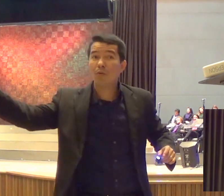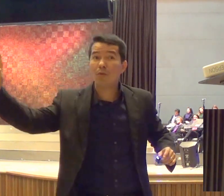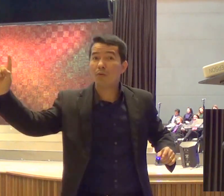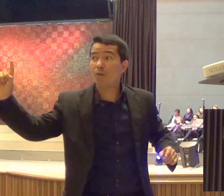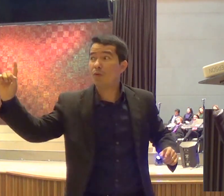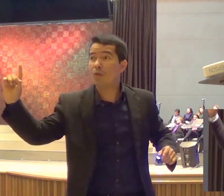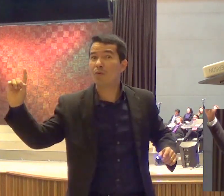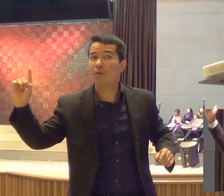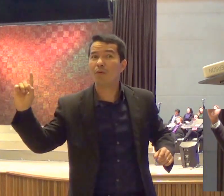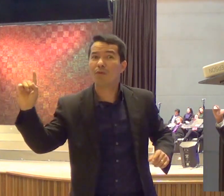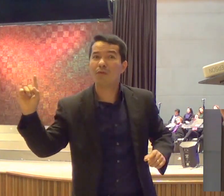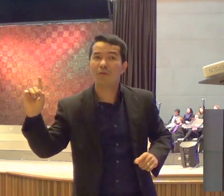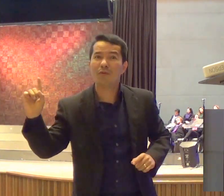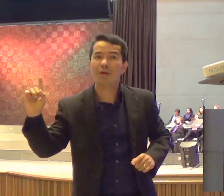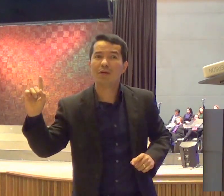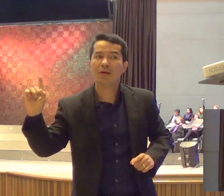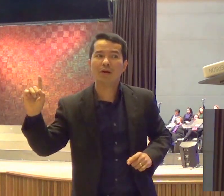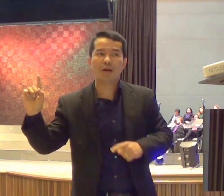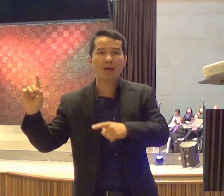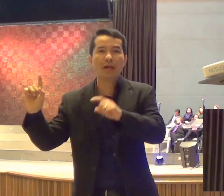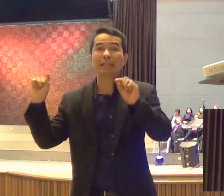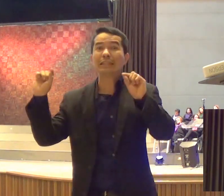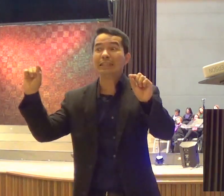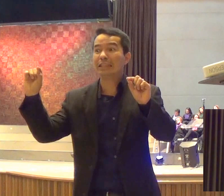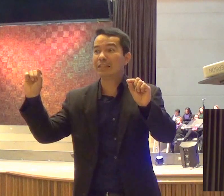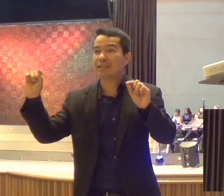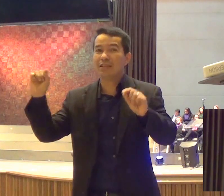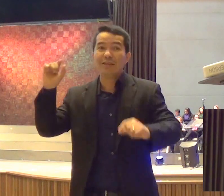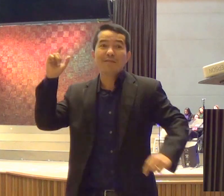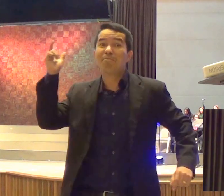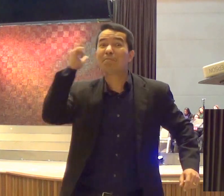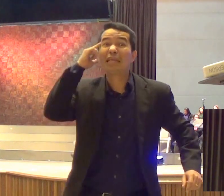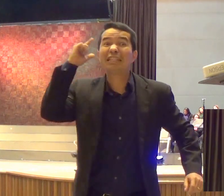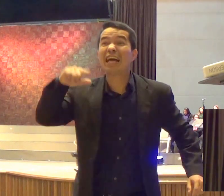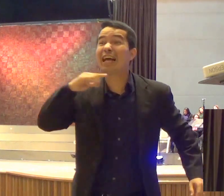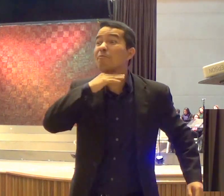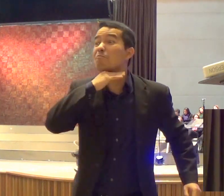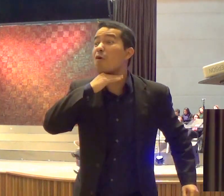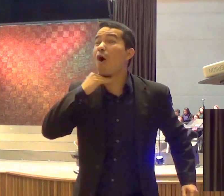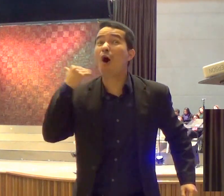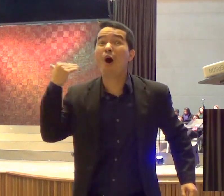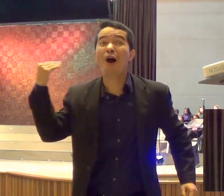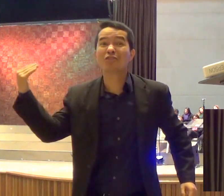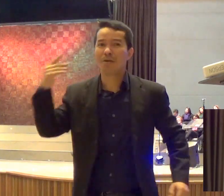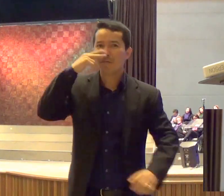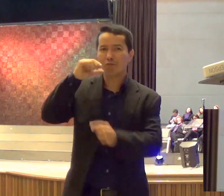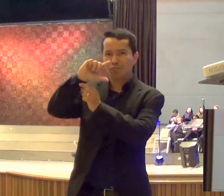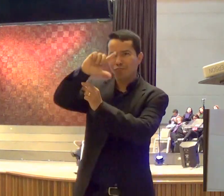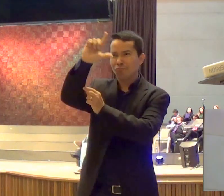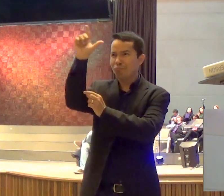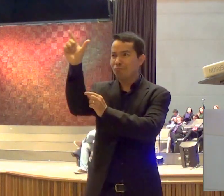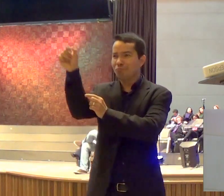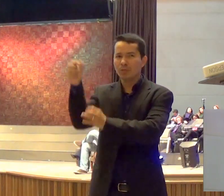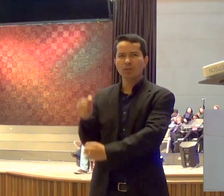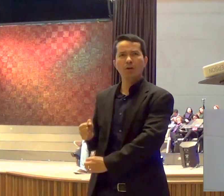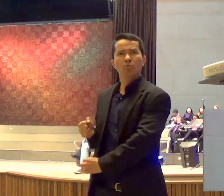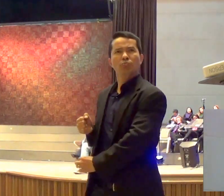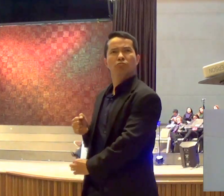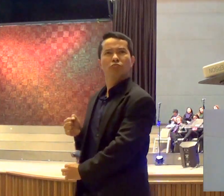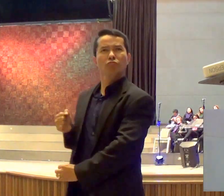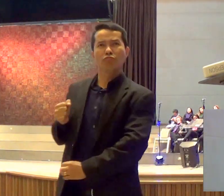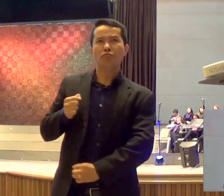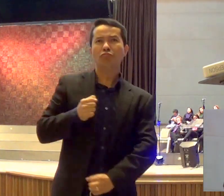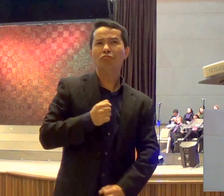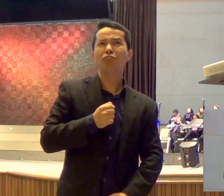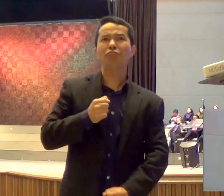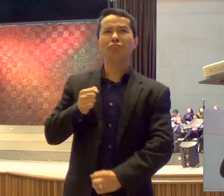aquilo era um sinal de que a morte se aproximava eles não entendem